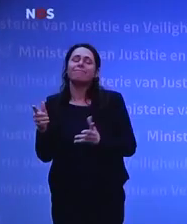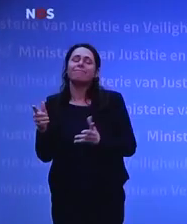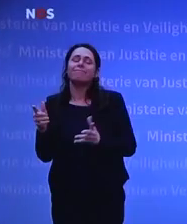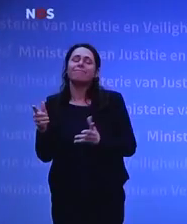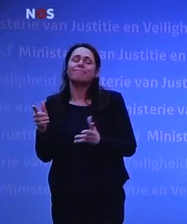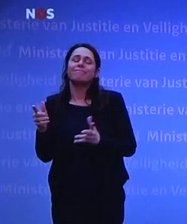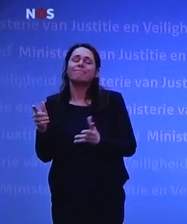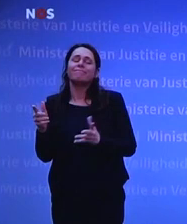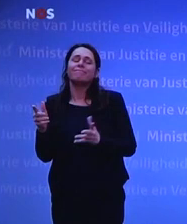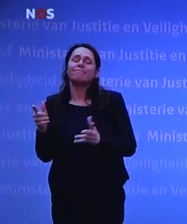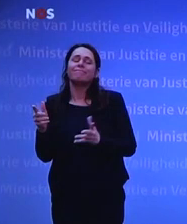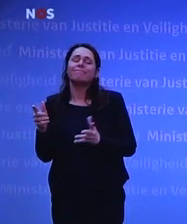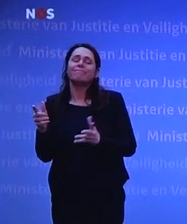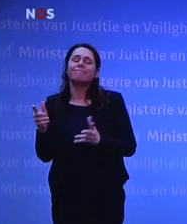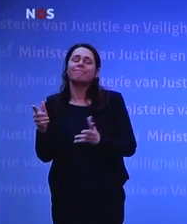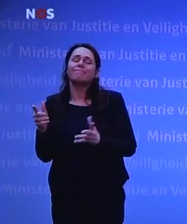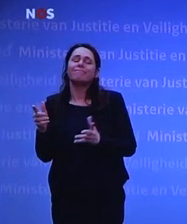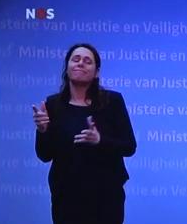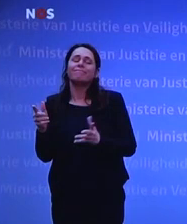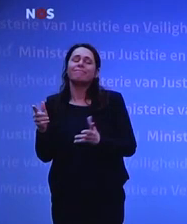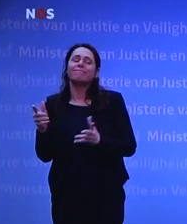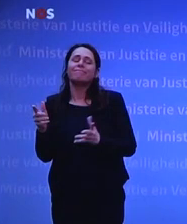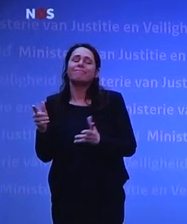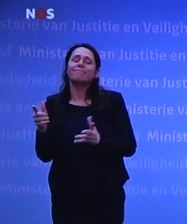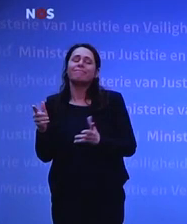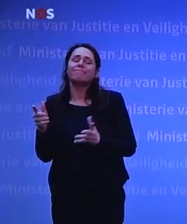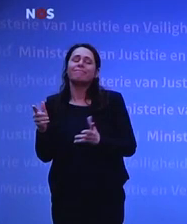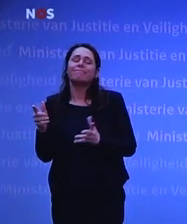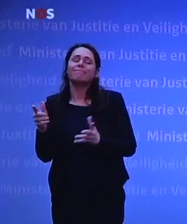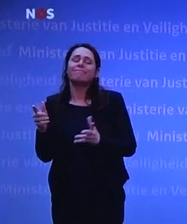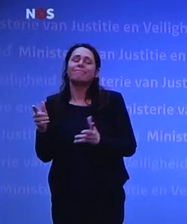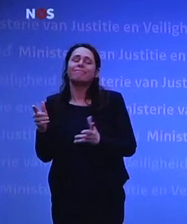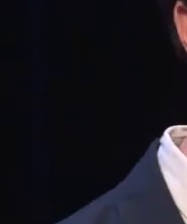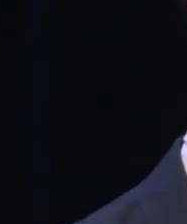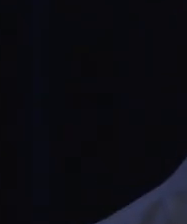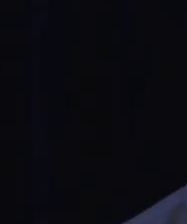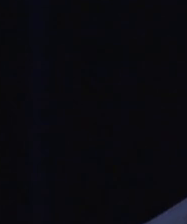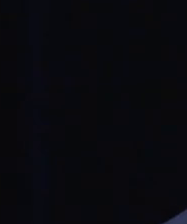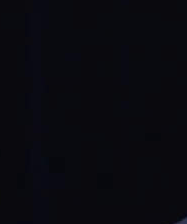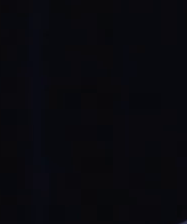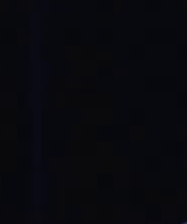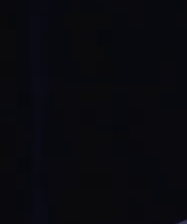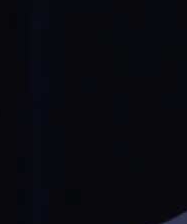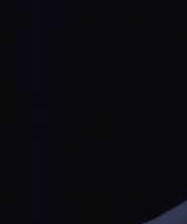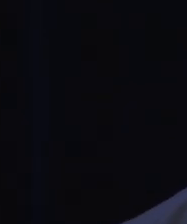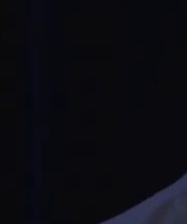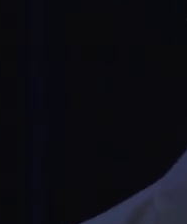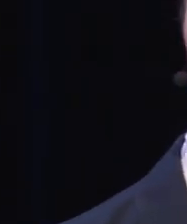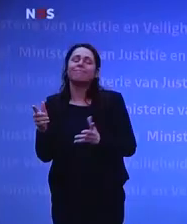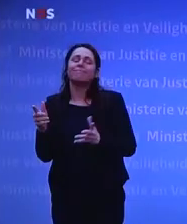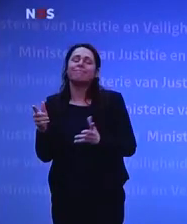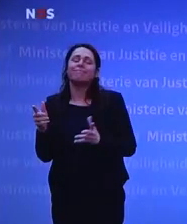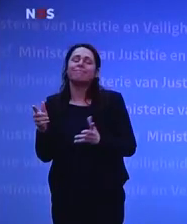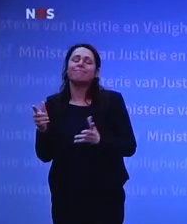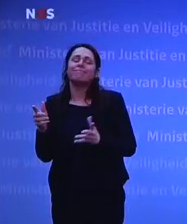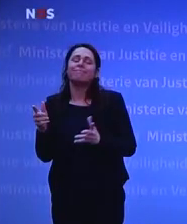Voor het eerst sinds de Tweede Wereldoorlog gaan in Nederland alle scholen op slot. Ook de horeca en de sportclubs moeten sluiten.